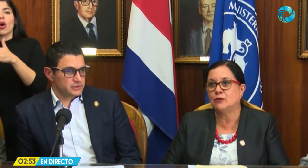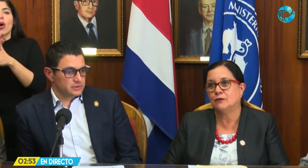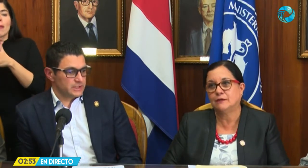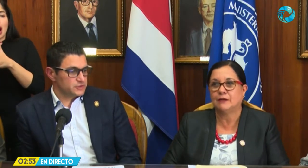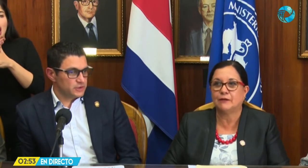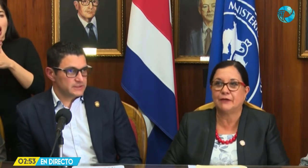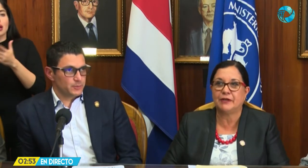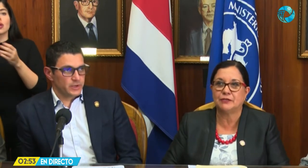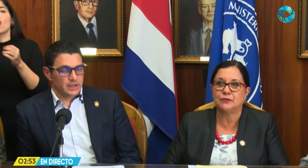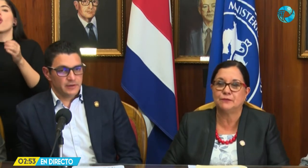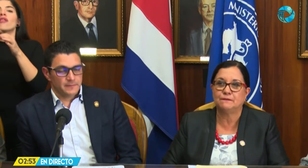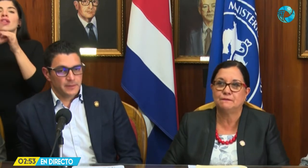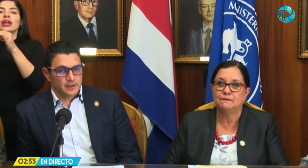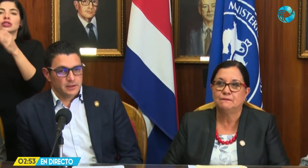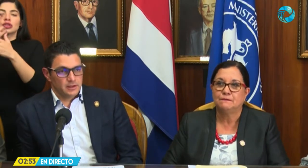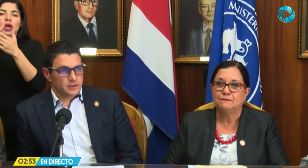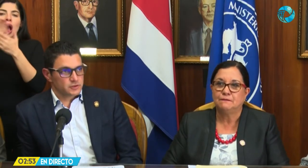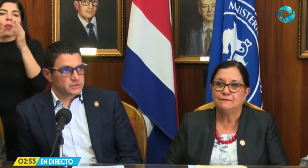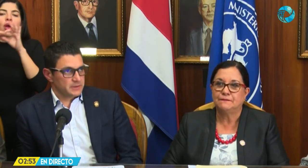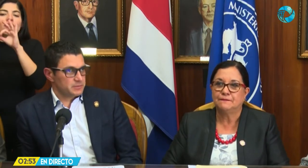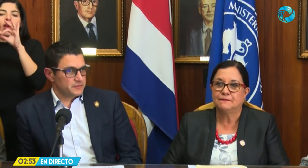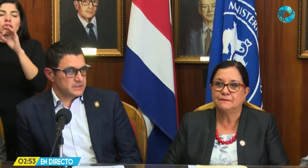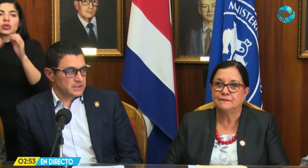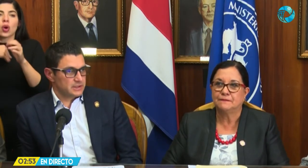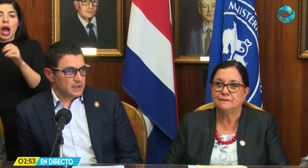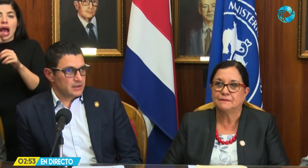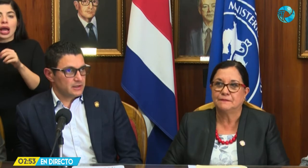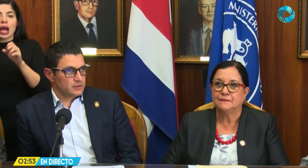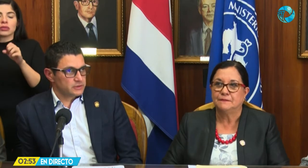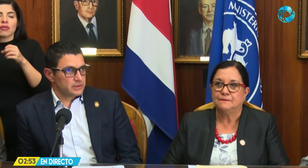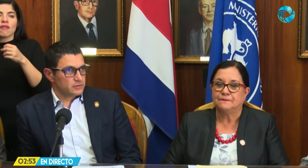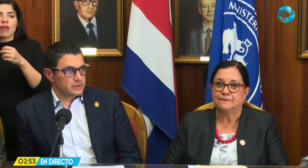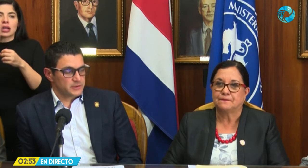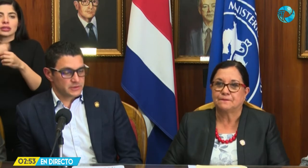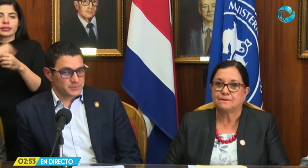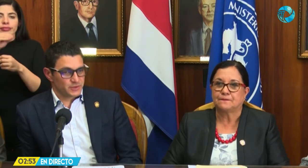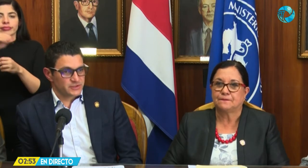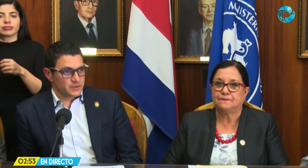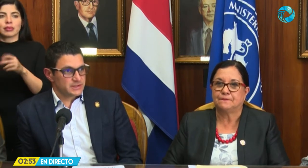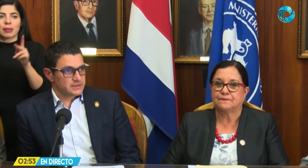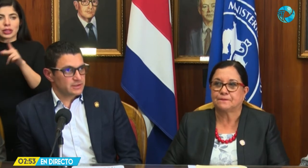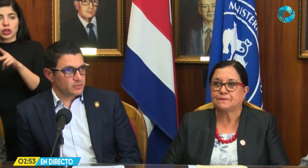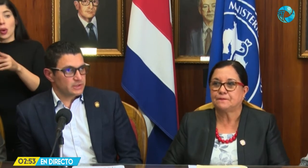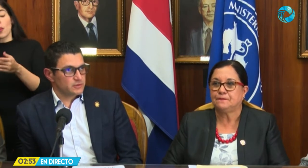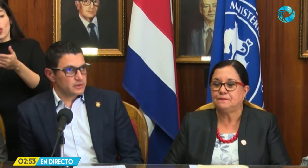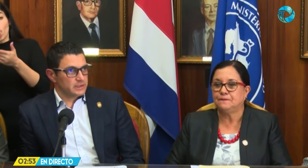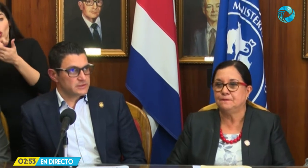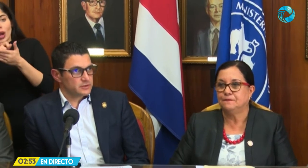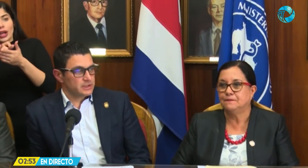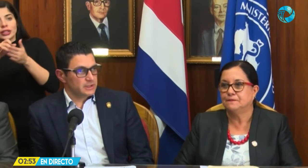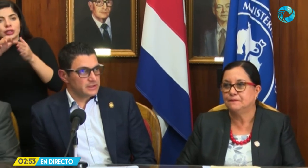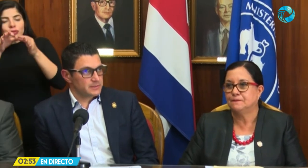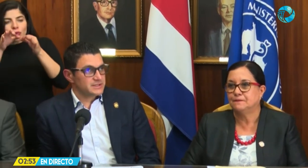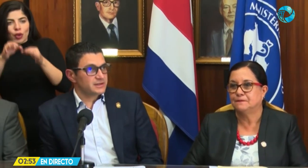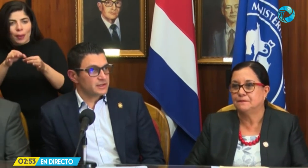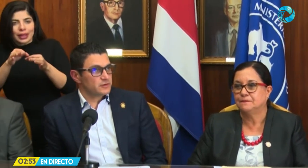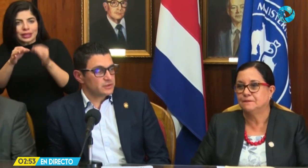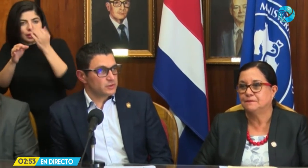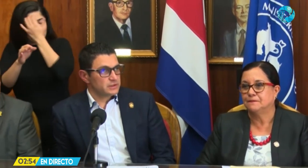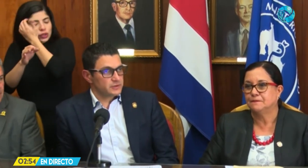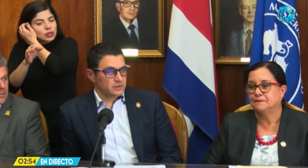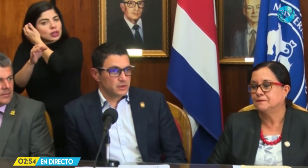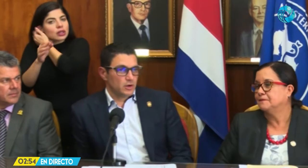unas relaciones que pueden haber, y que eso justamente pues facilita el contacto entre personas. Por eso es que se está tomando ese